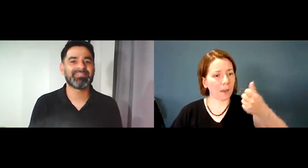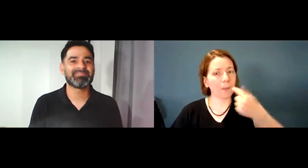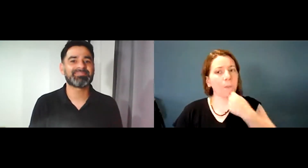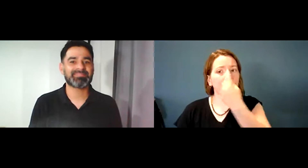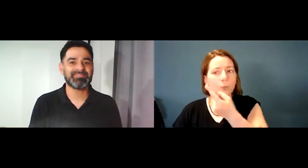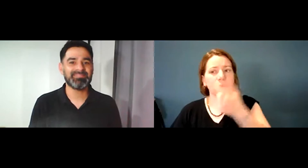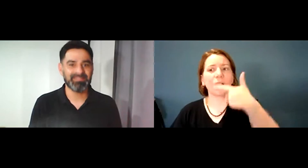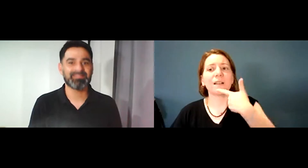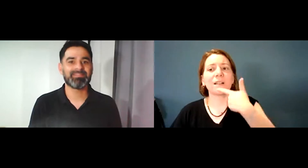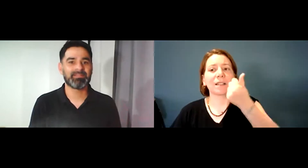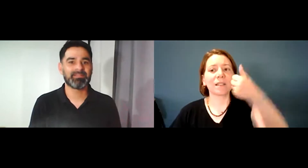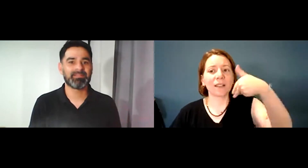Usé Movie Maker.